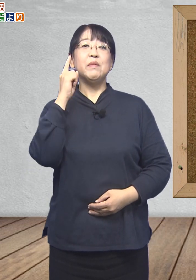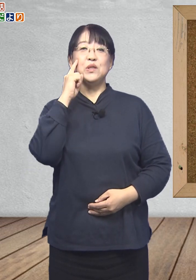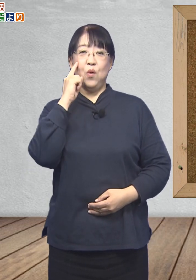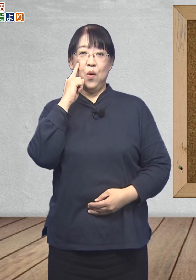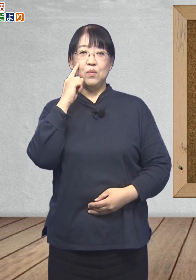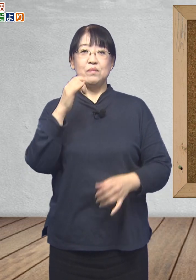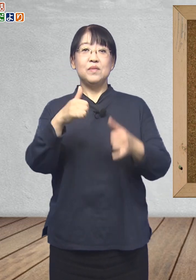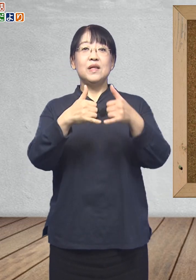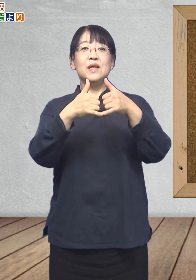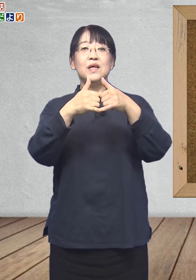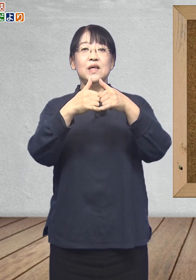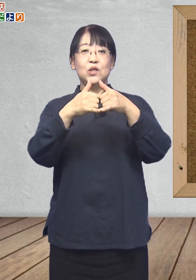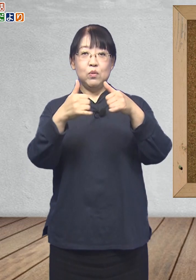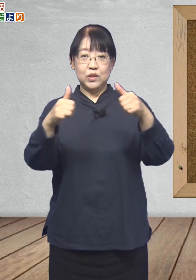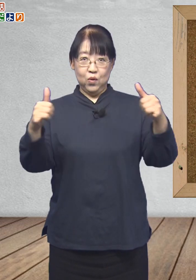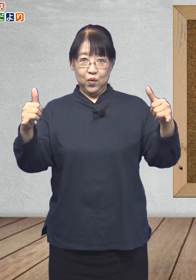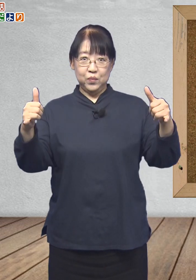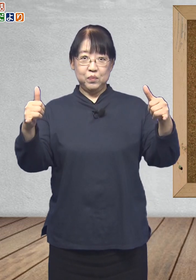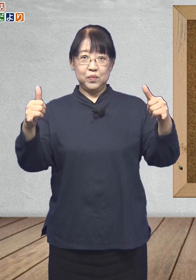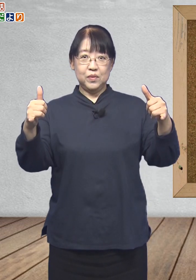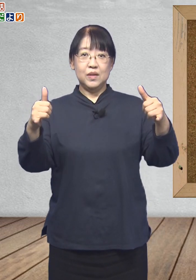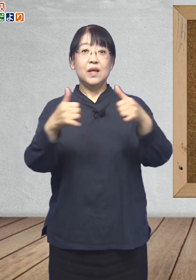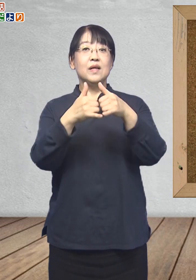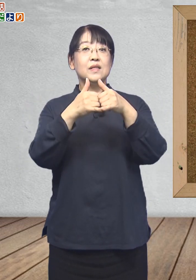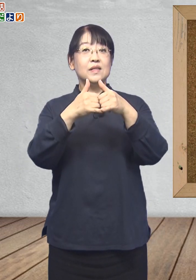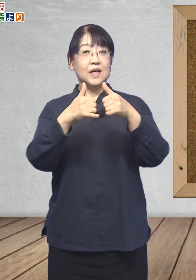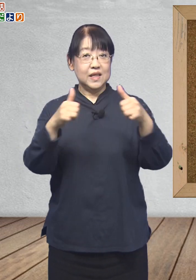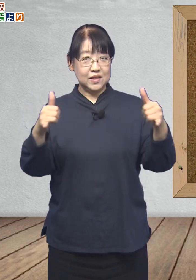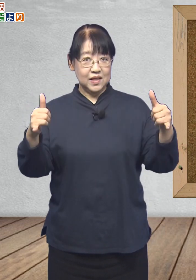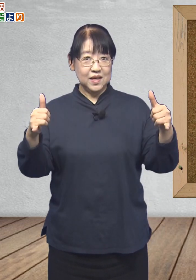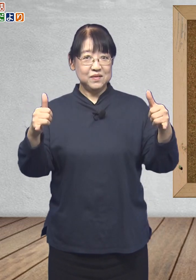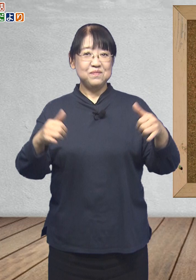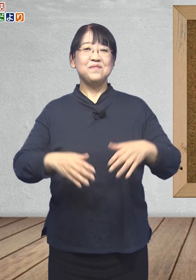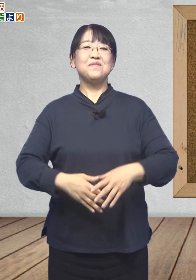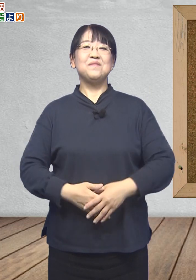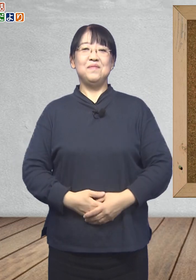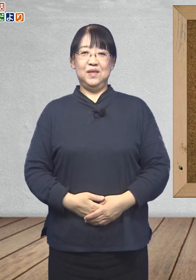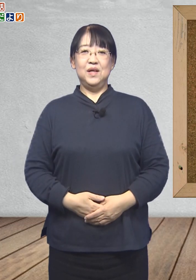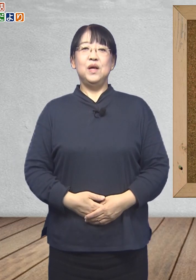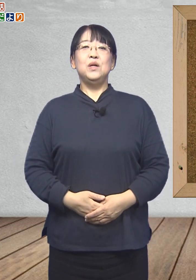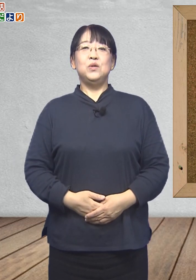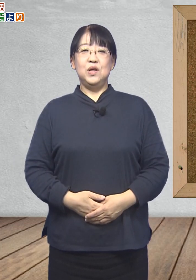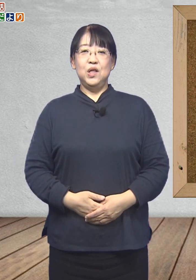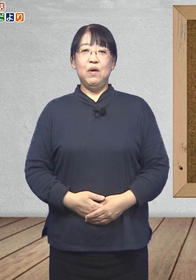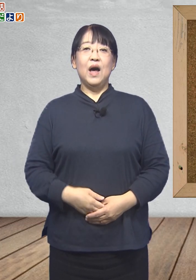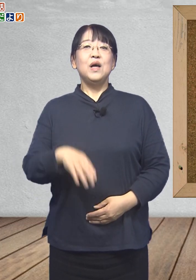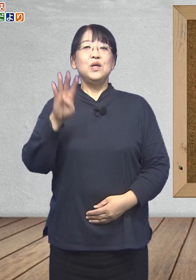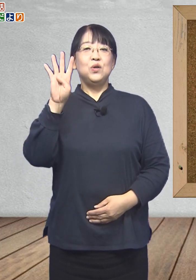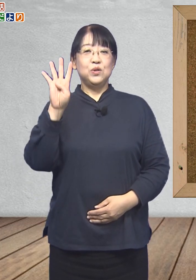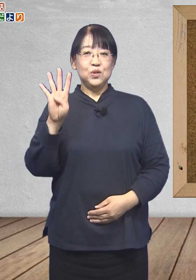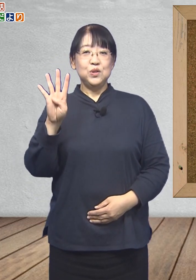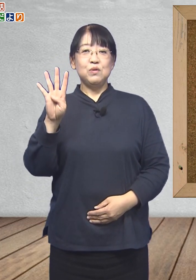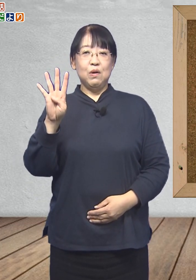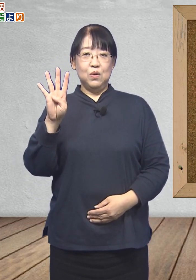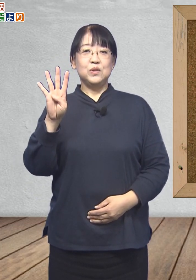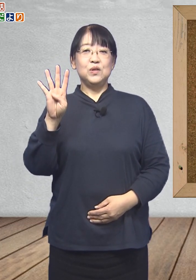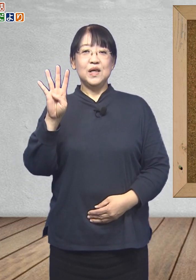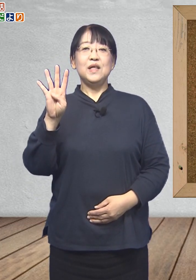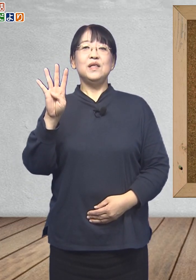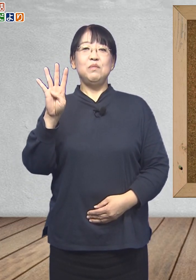ましょう。人々、者ですね。それでは4つの手話を続けてやってみ